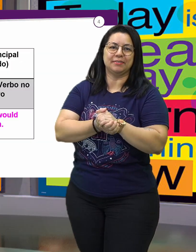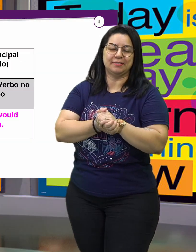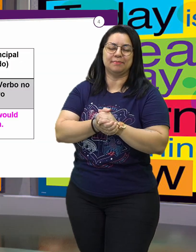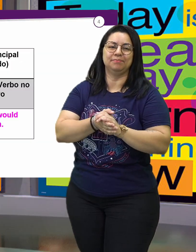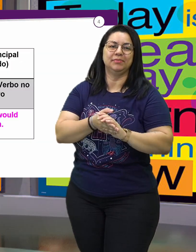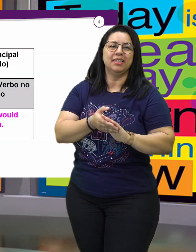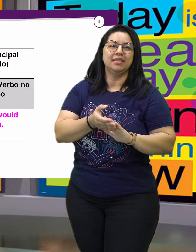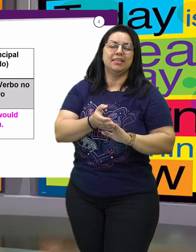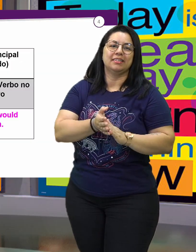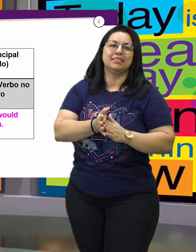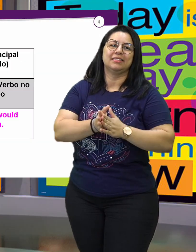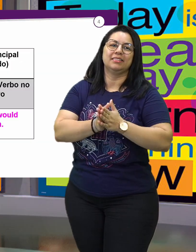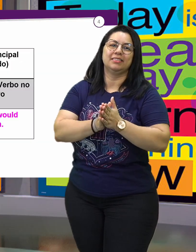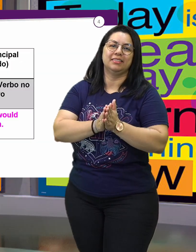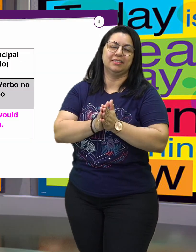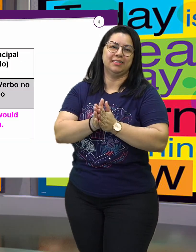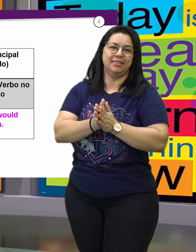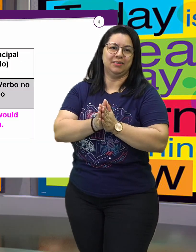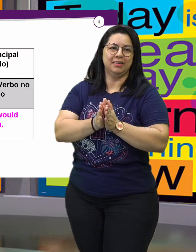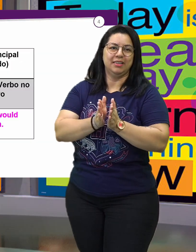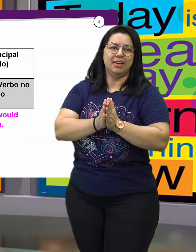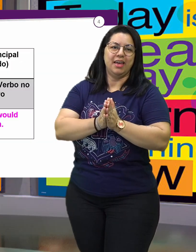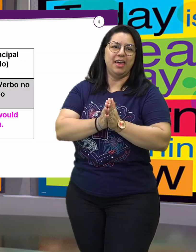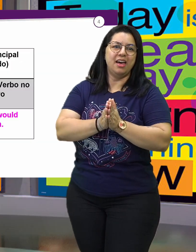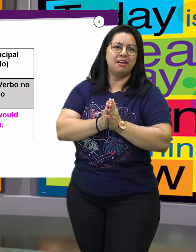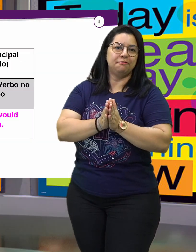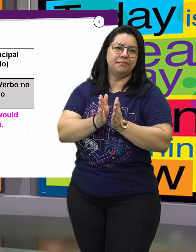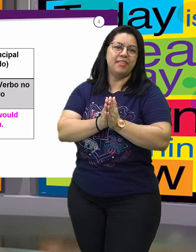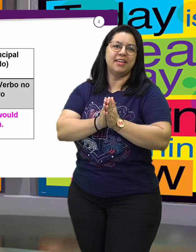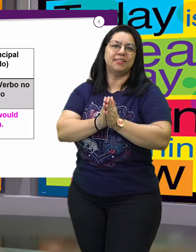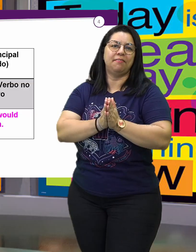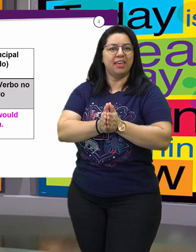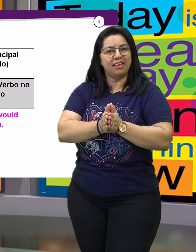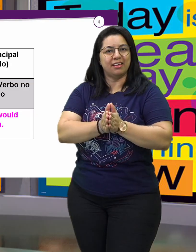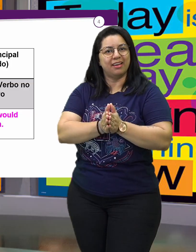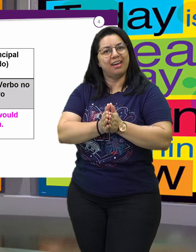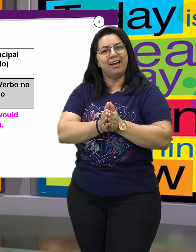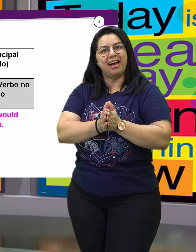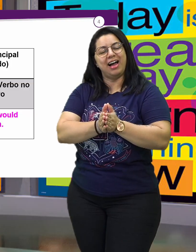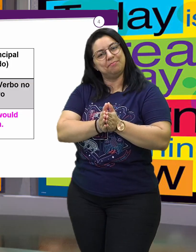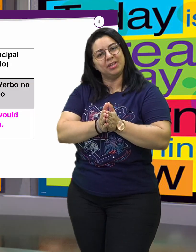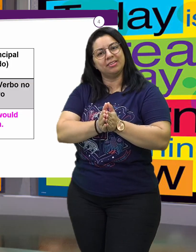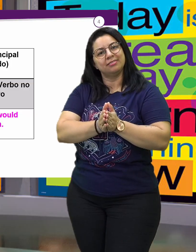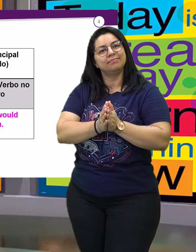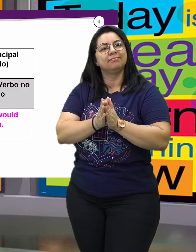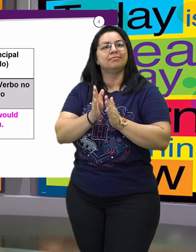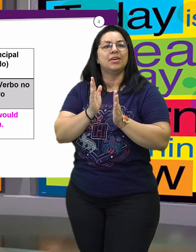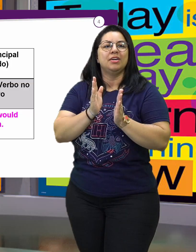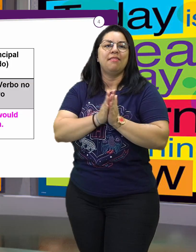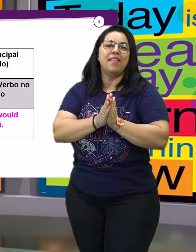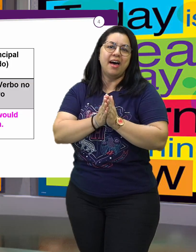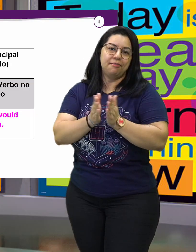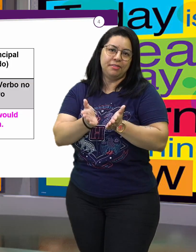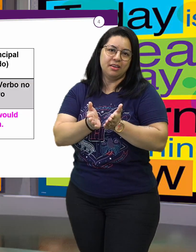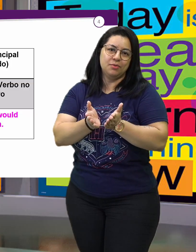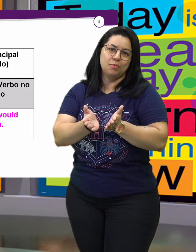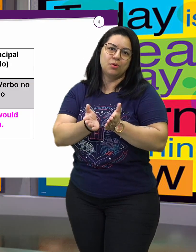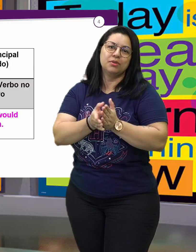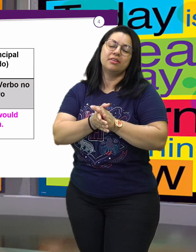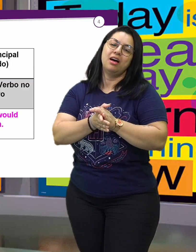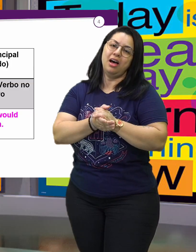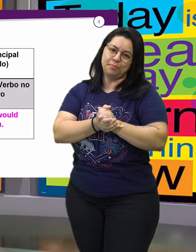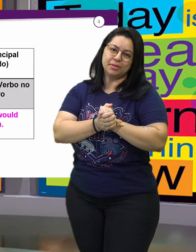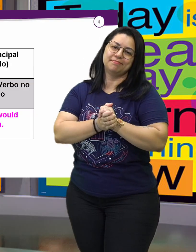formal. Sim. Bem formal. Eu tenho essa frase aqui, ó. If this thing happened, that